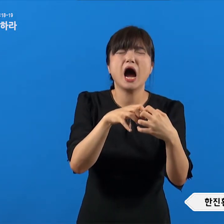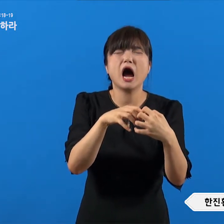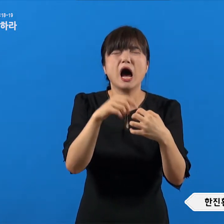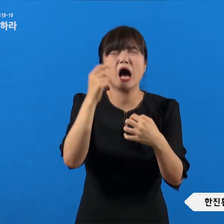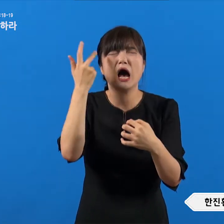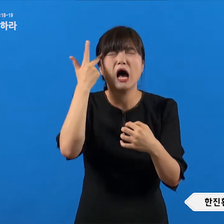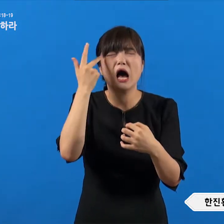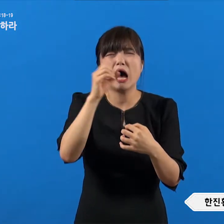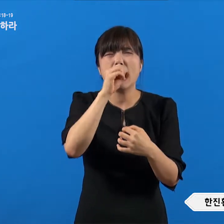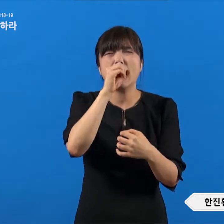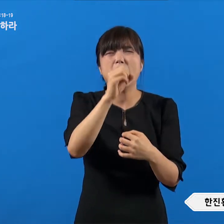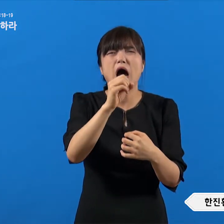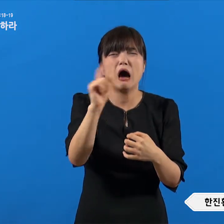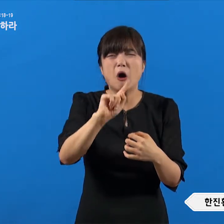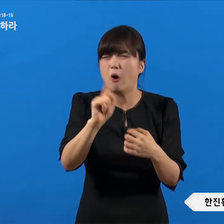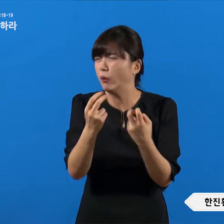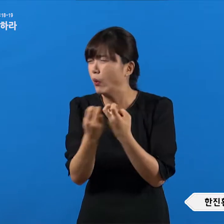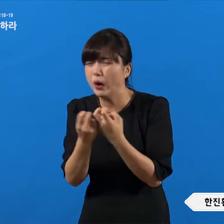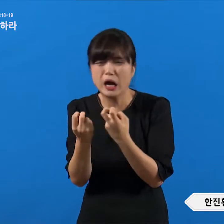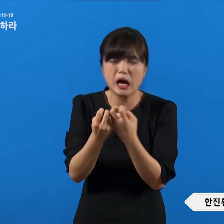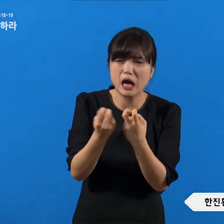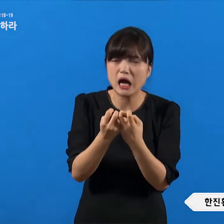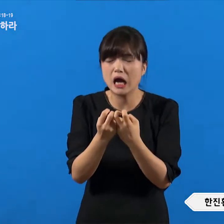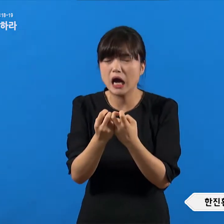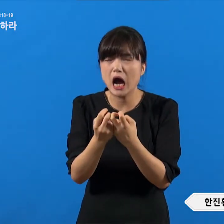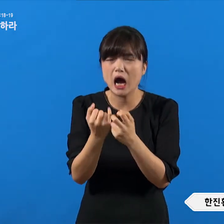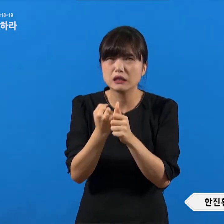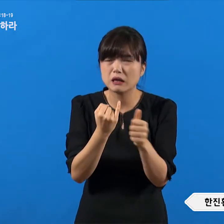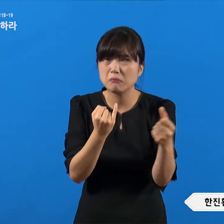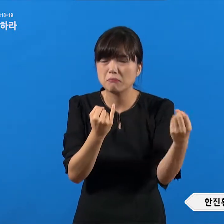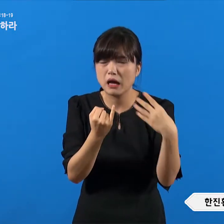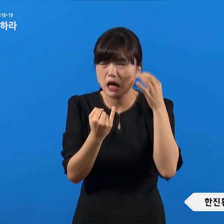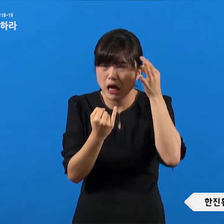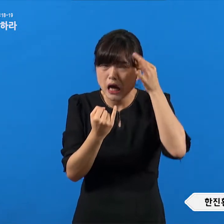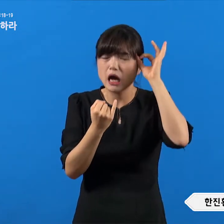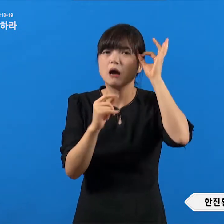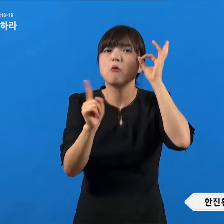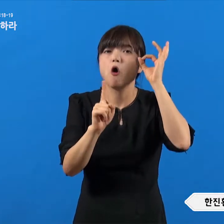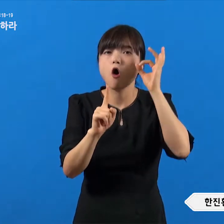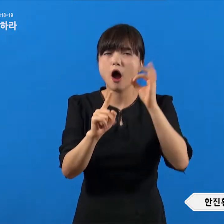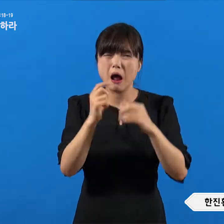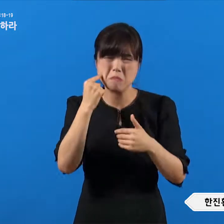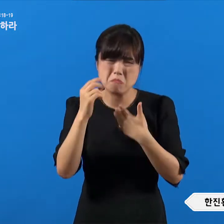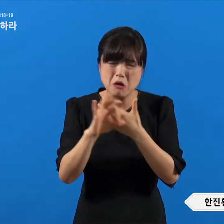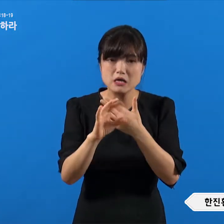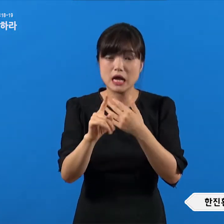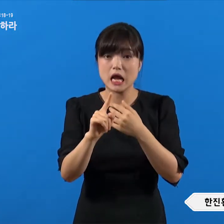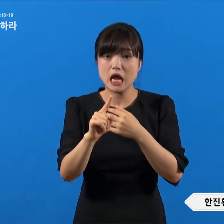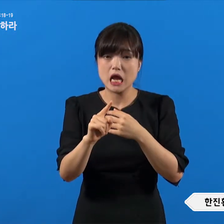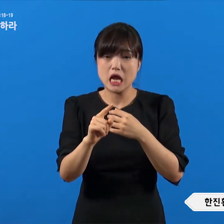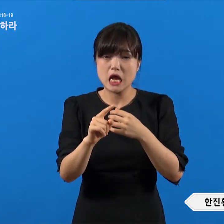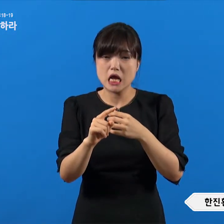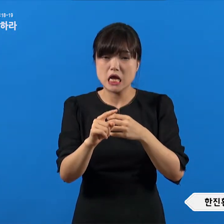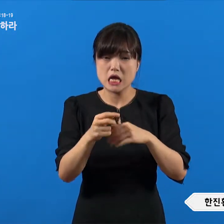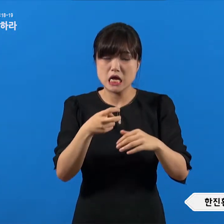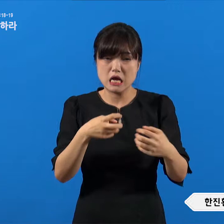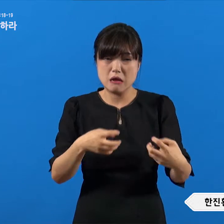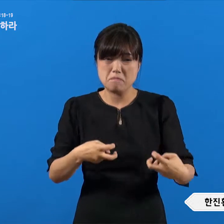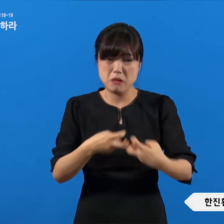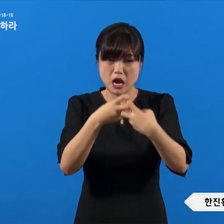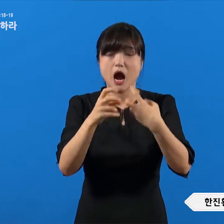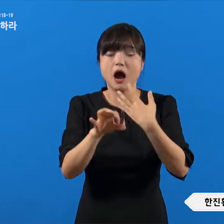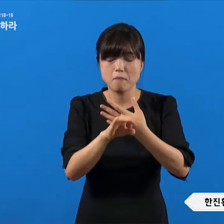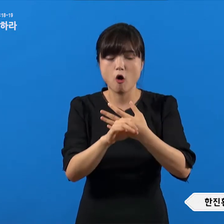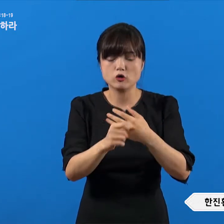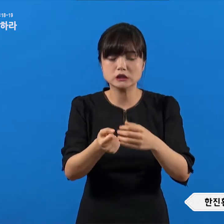그런데 문득 남편이 만약에 사고가 나면 이 보험회사 전화번호를 적어두었으니까 꼭